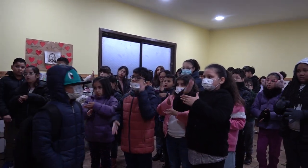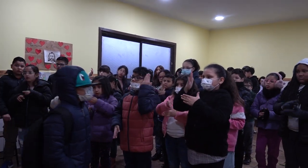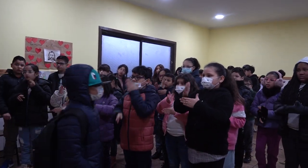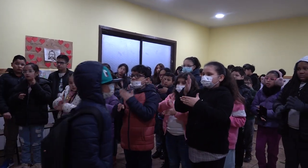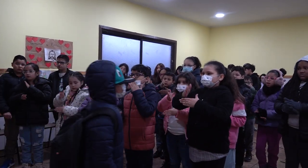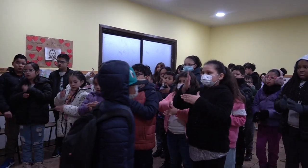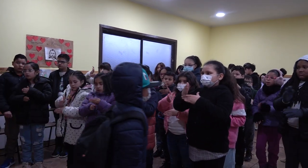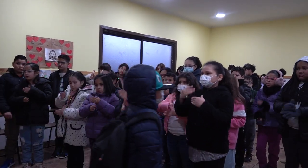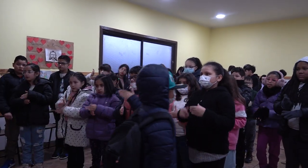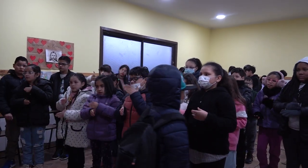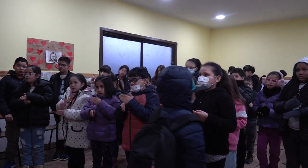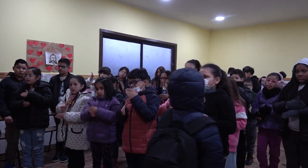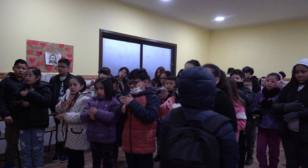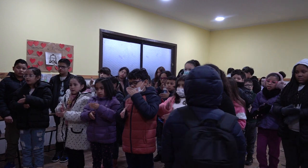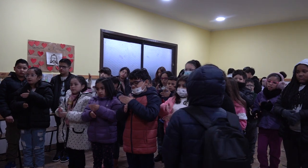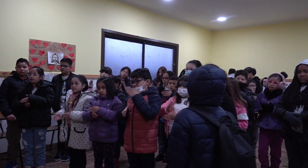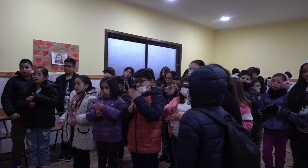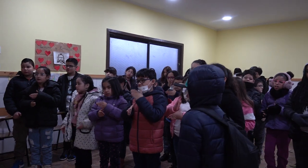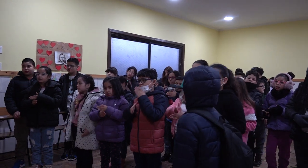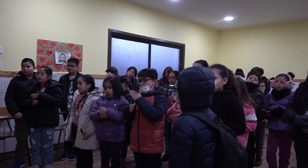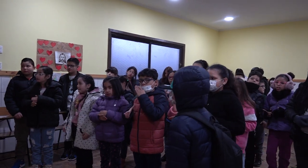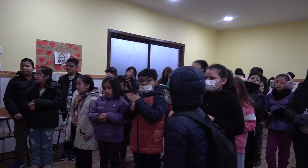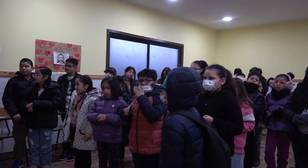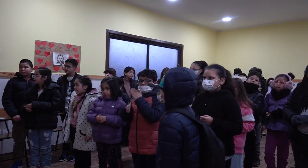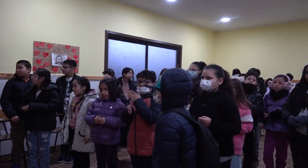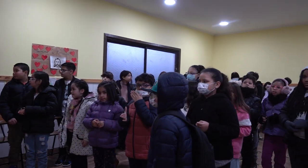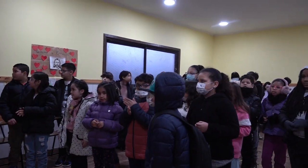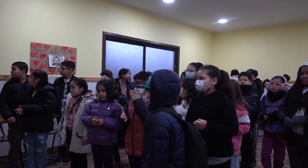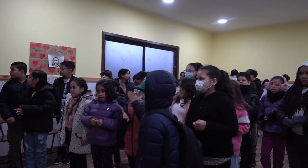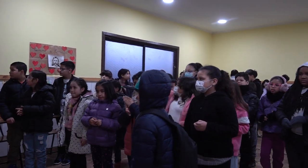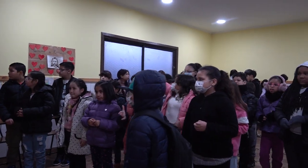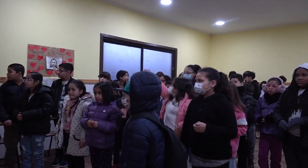madera. Toda de madera.